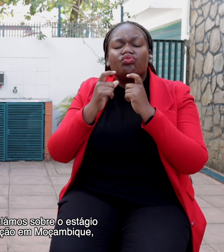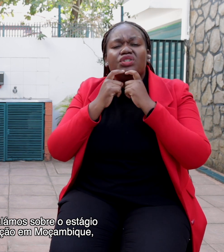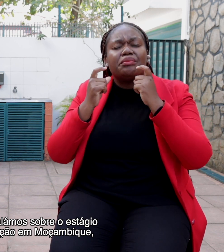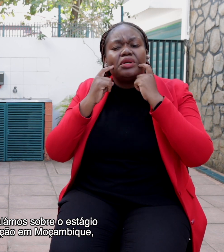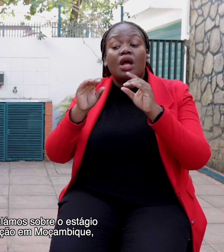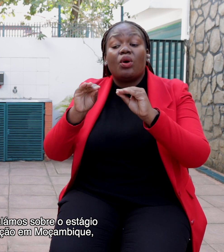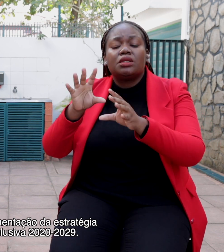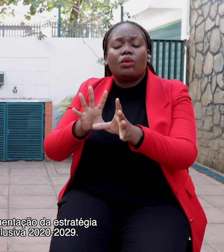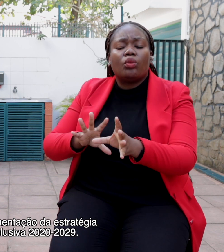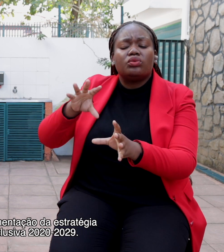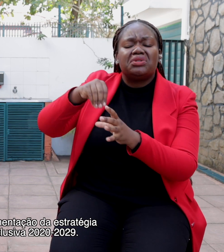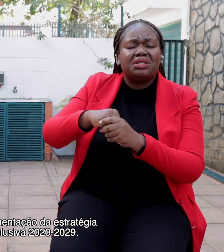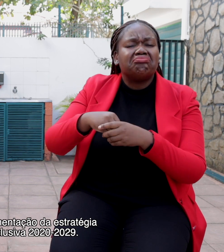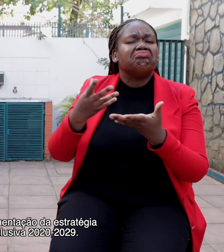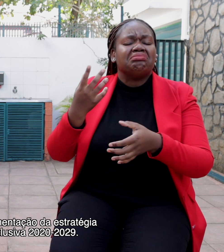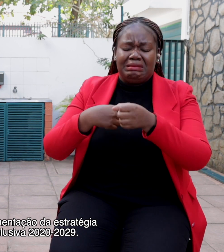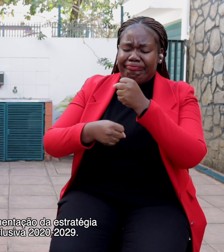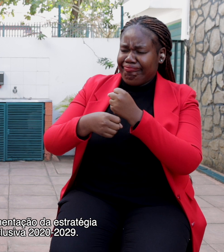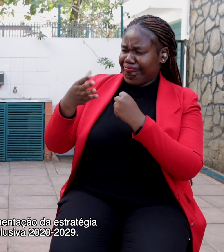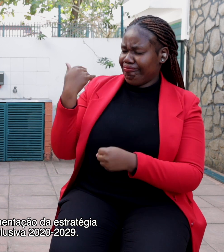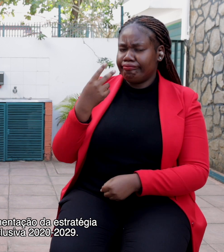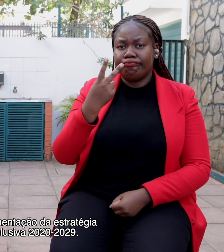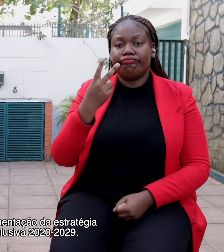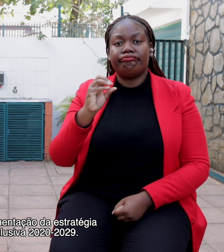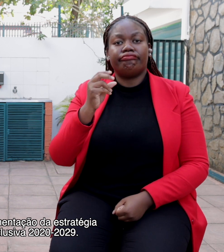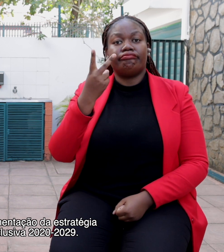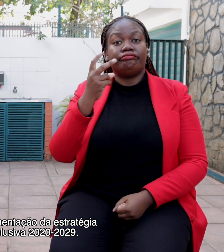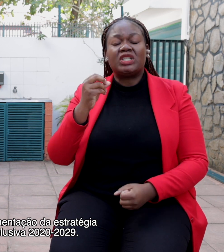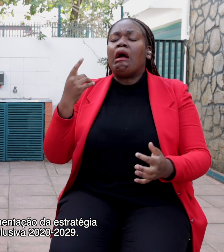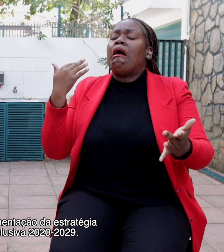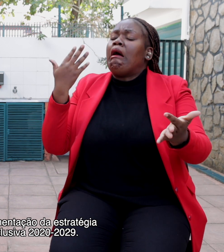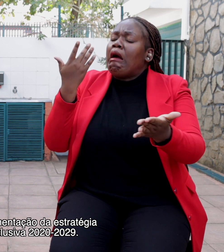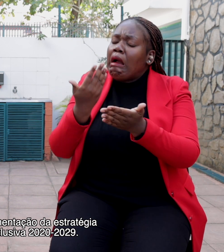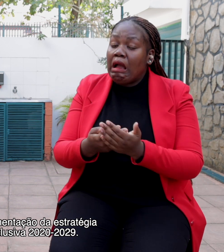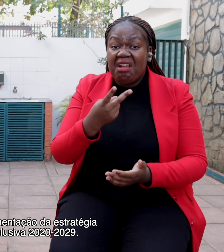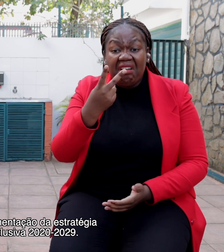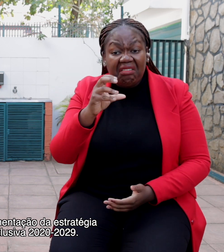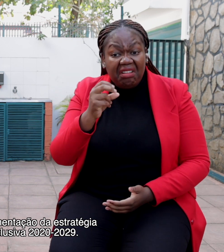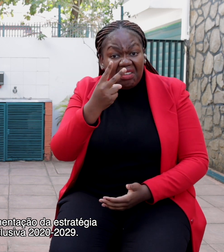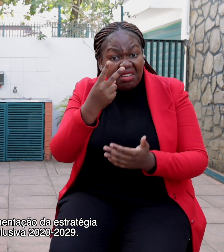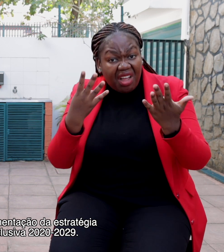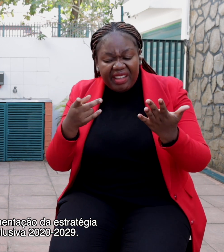educação em Moçambique no âmbito da implementação da Estratégia de Educação Inclusiva